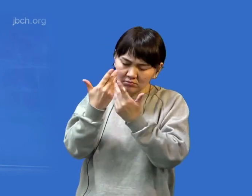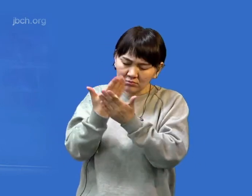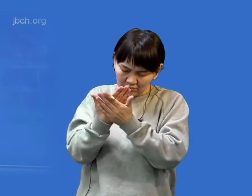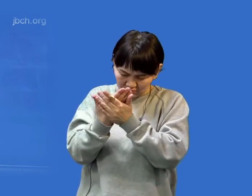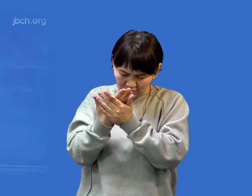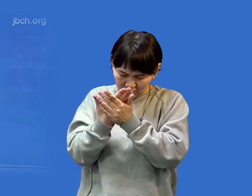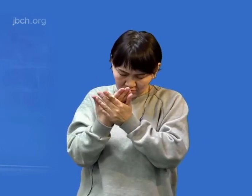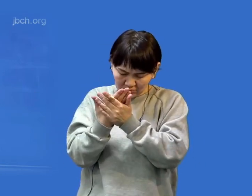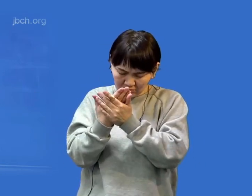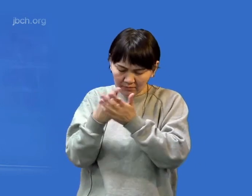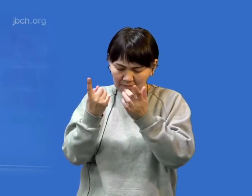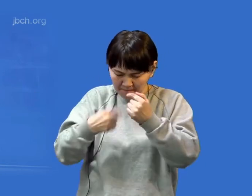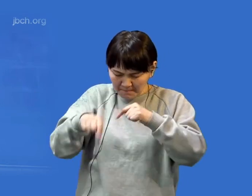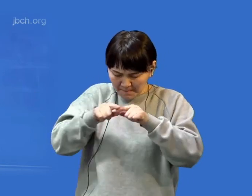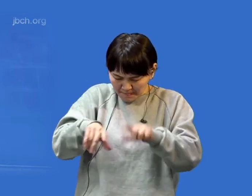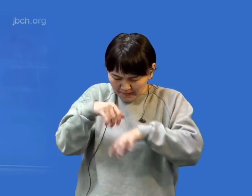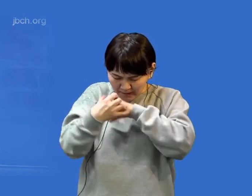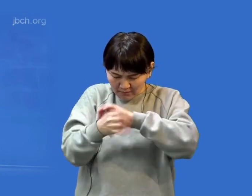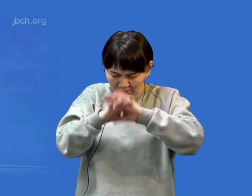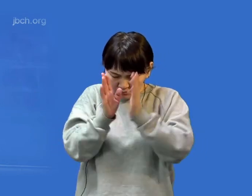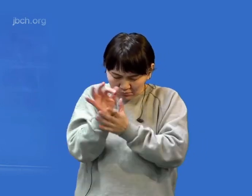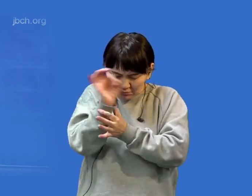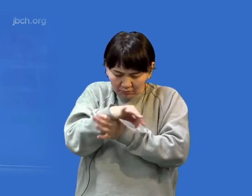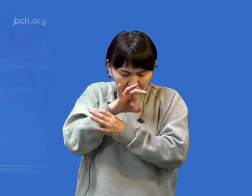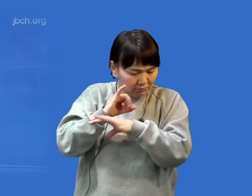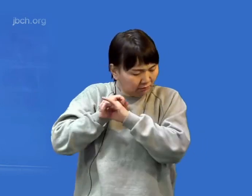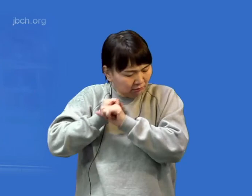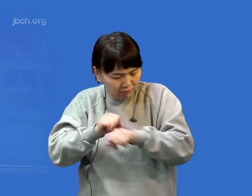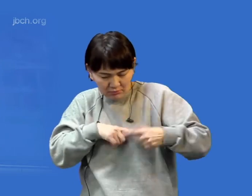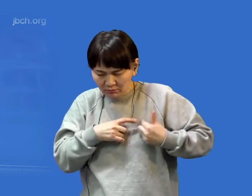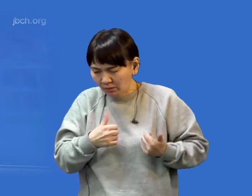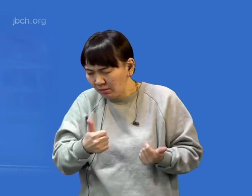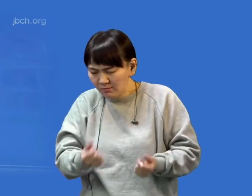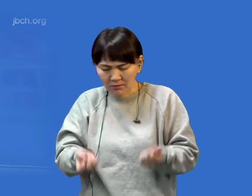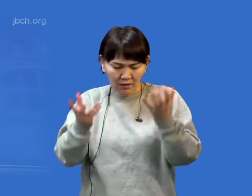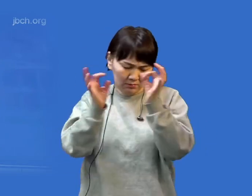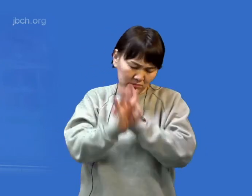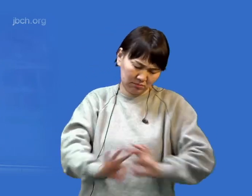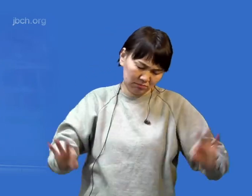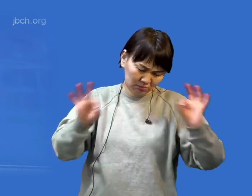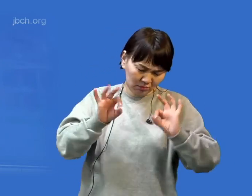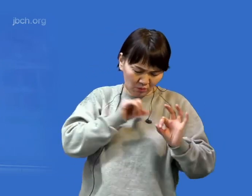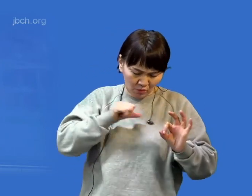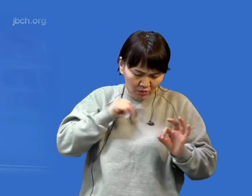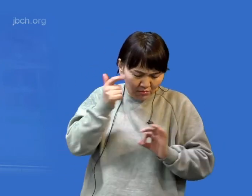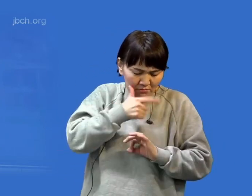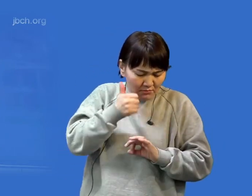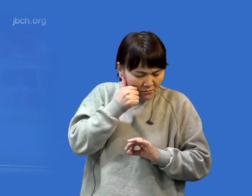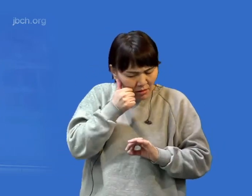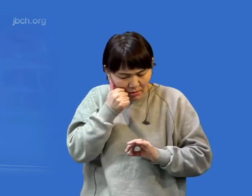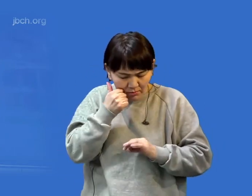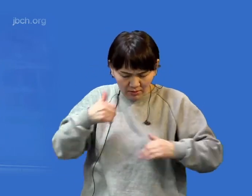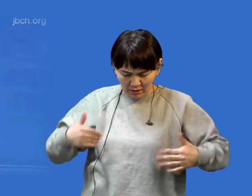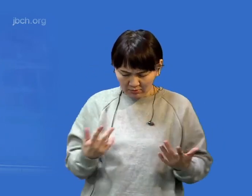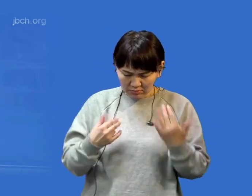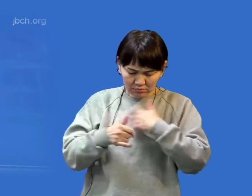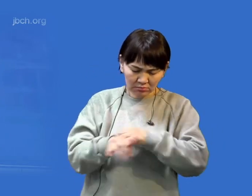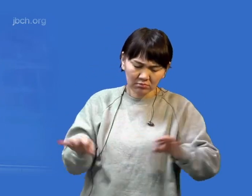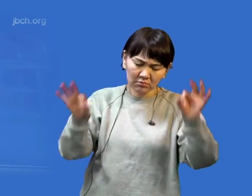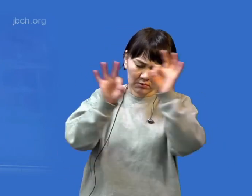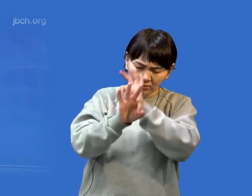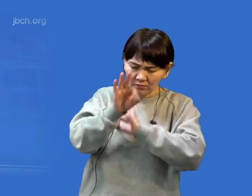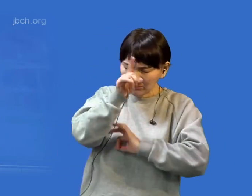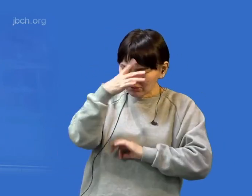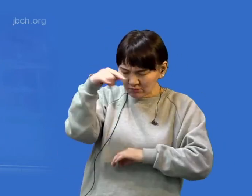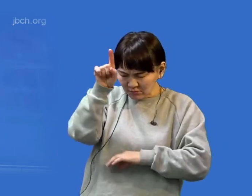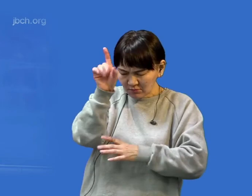Дахин энэ ертөнцийн хоосон зүйлсээ сэтгэлээ алдалгүй өөрийнхөө махуудыг дагаад амьдралгүй харин бурханы ариун